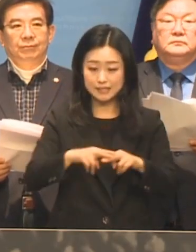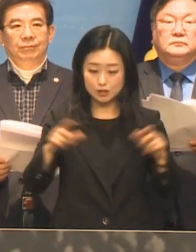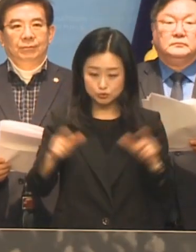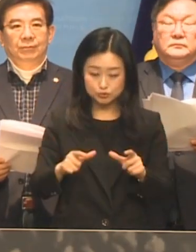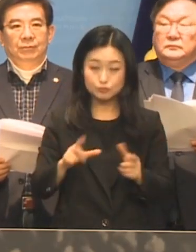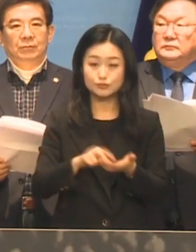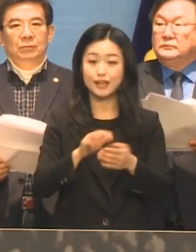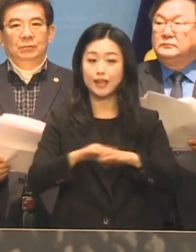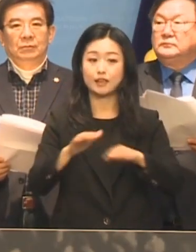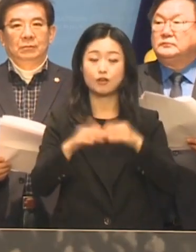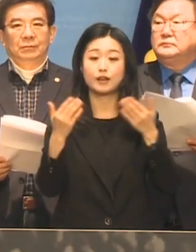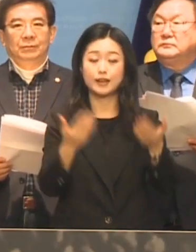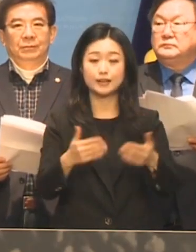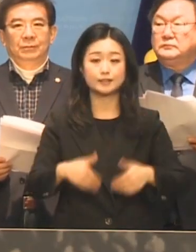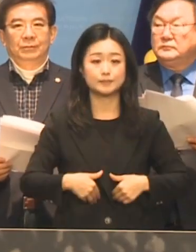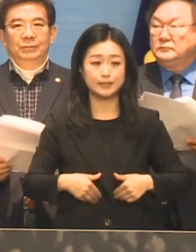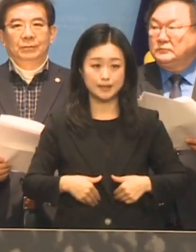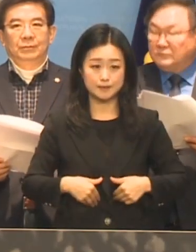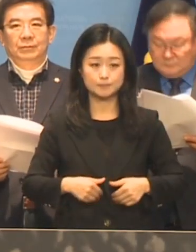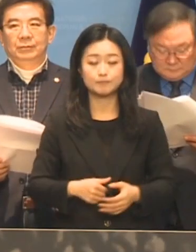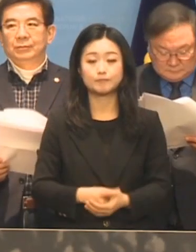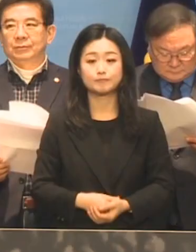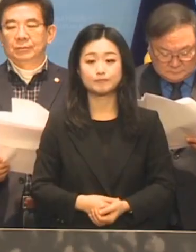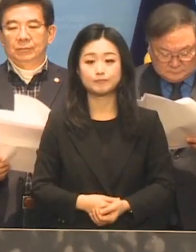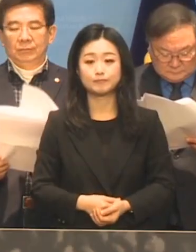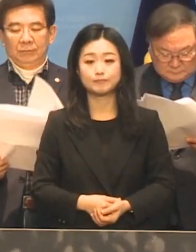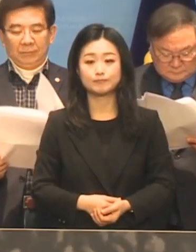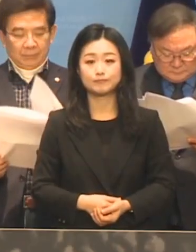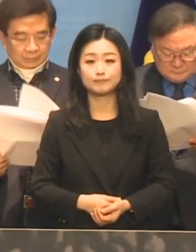대책도 시급히 세워야 합니다.